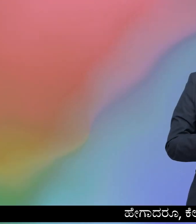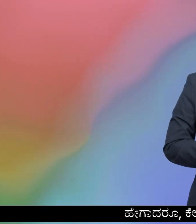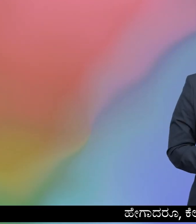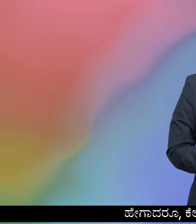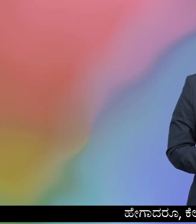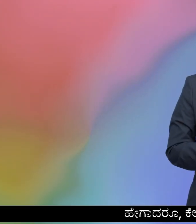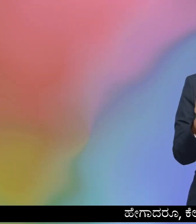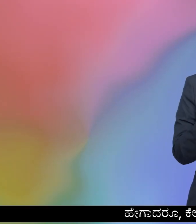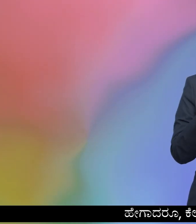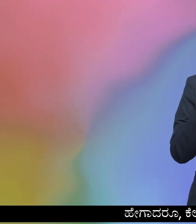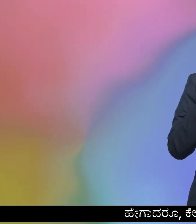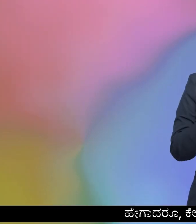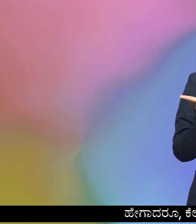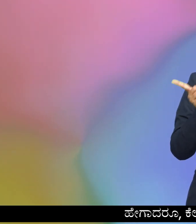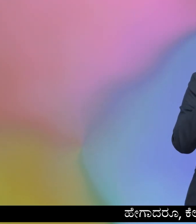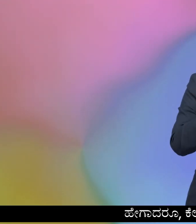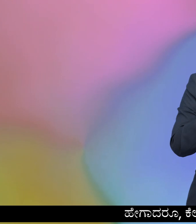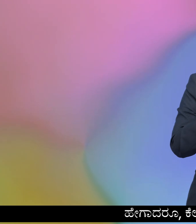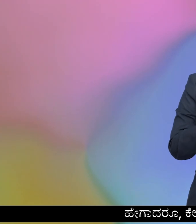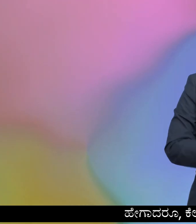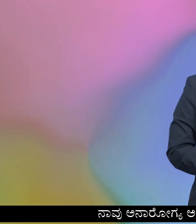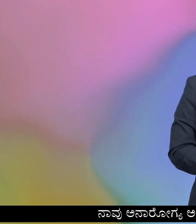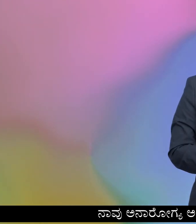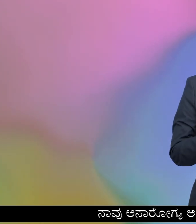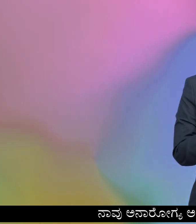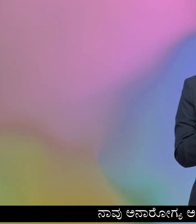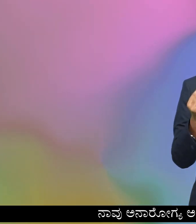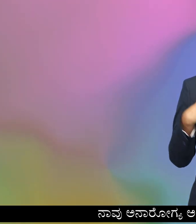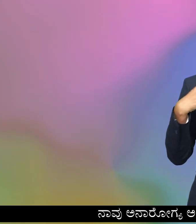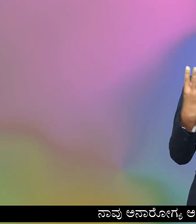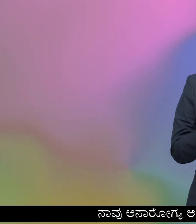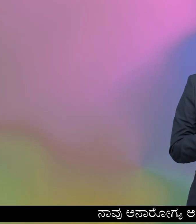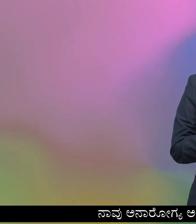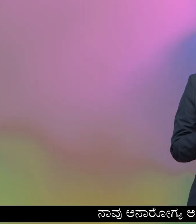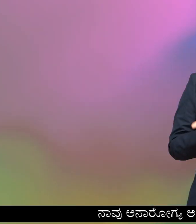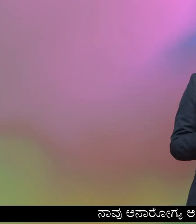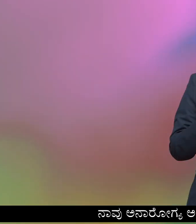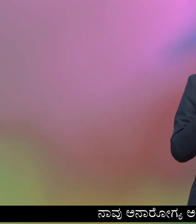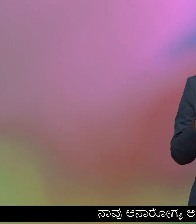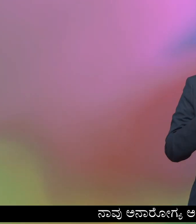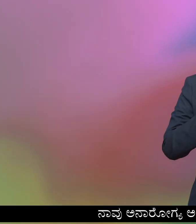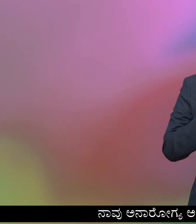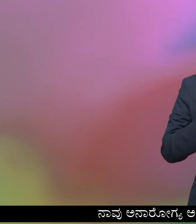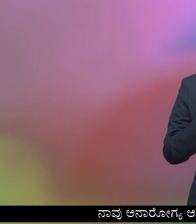ಹೇಗಾದರೂ ಕೆಲವೊಮ್ಮೆ ಇದು ಬಂಡಾಯ ಮತ್ತು ನಾವು ಅನಾರೋಗ್ಯ ಅಥವಾ ಅಜೀರ್ಣವನ್ನು ಅನುಭವಿಸುತ್ತೀವಿ.